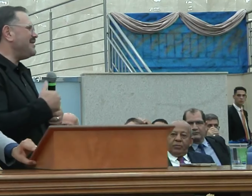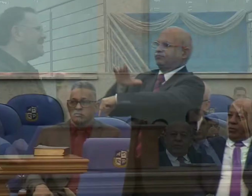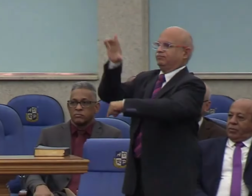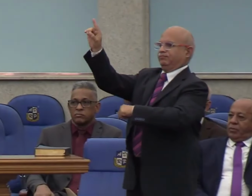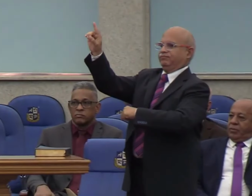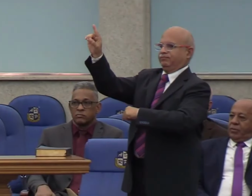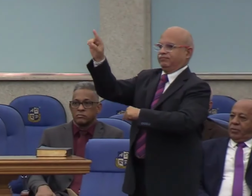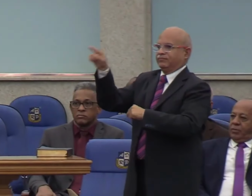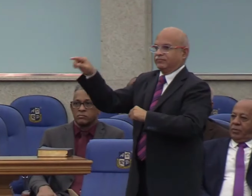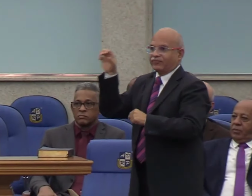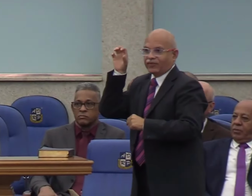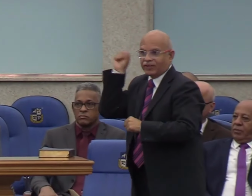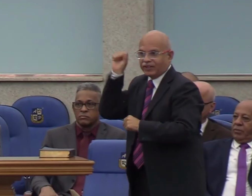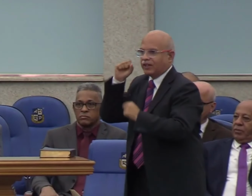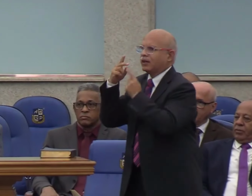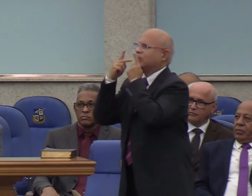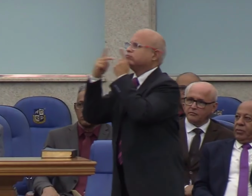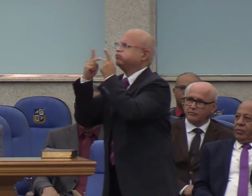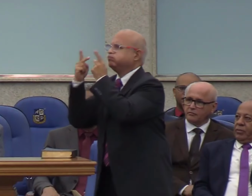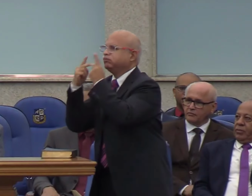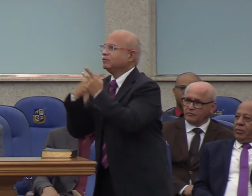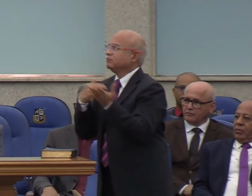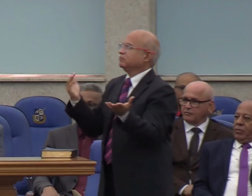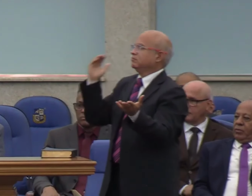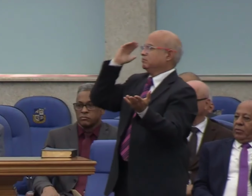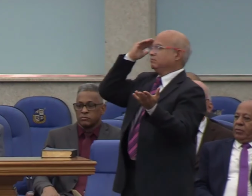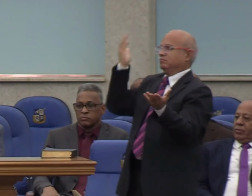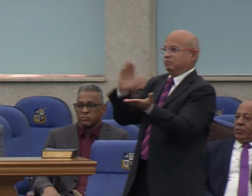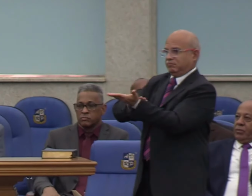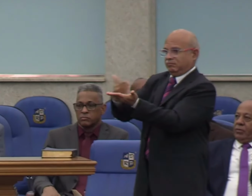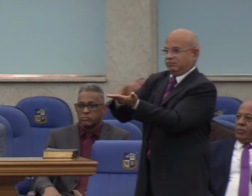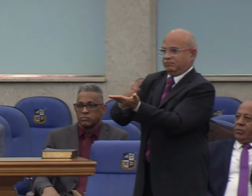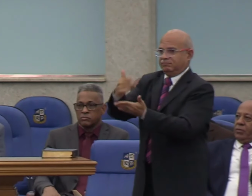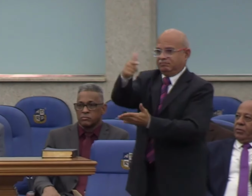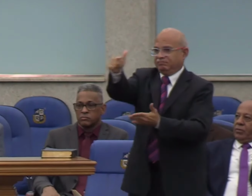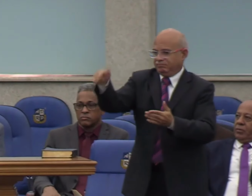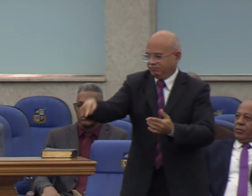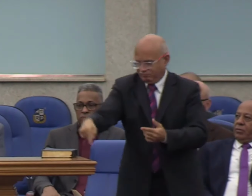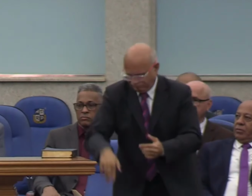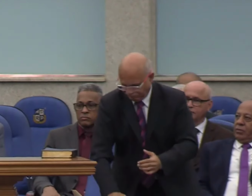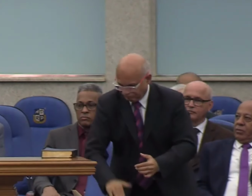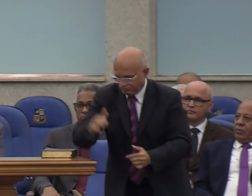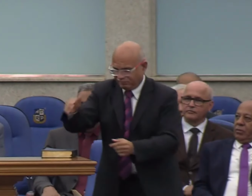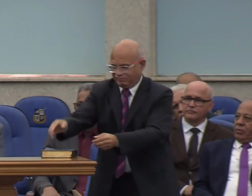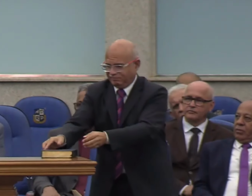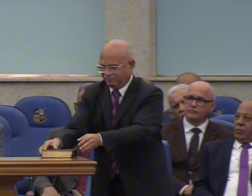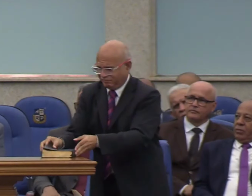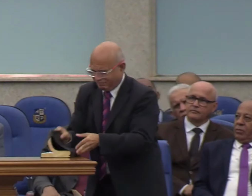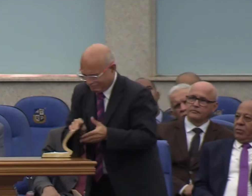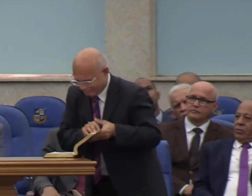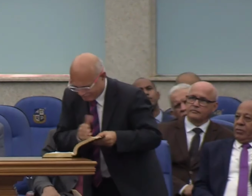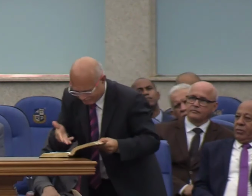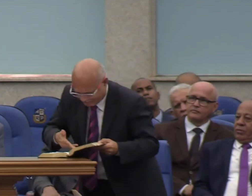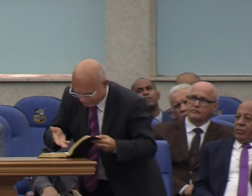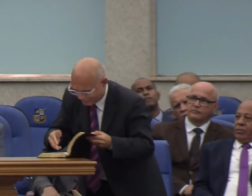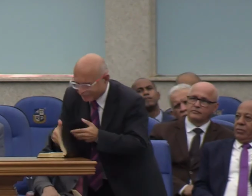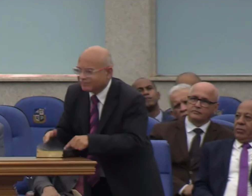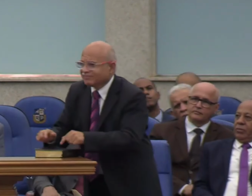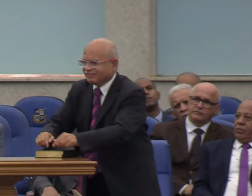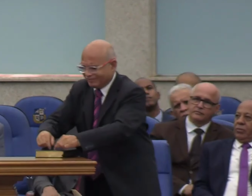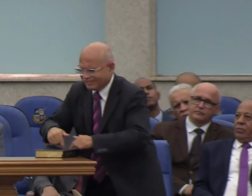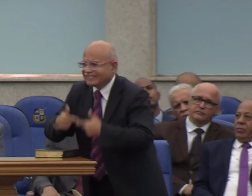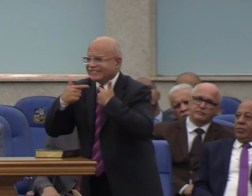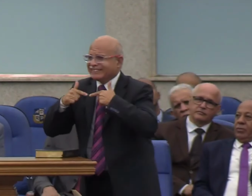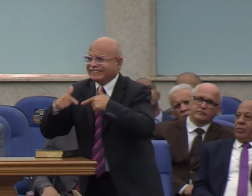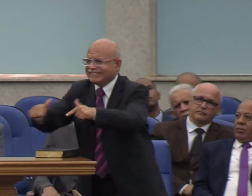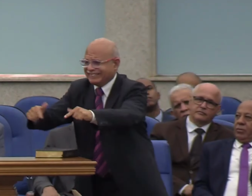vezes eu ia na igreja evangélica Assembleia de Deus, estava lá e havia os intérpretes e eu olhava a palavra de